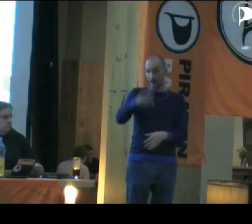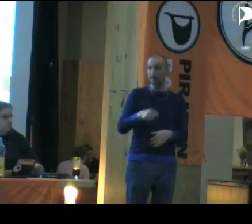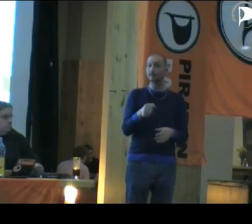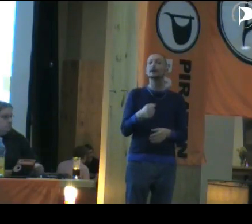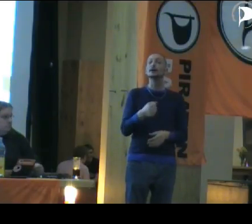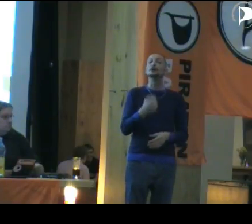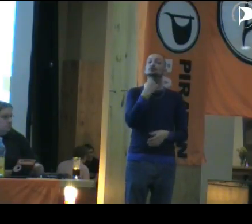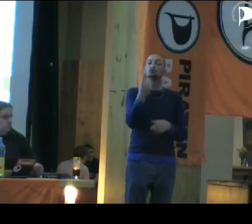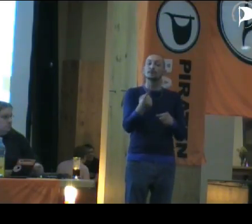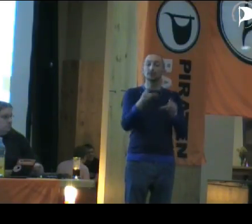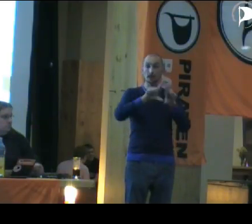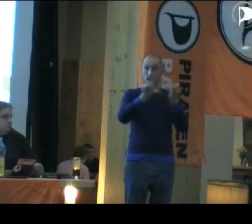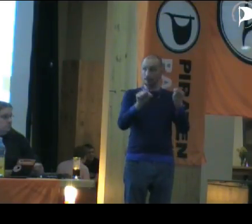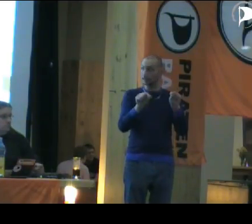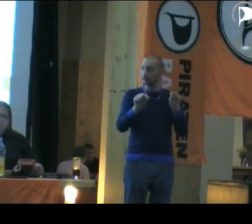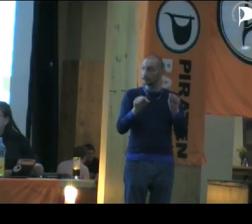können